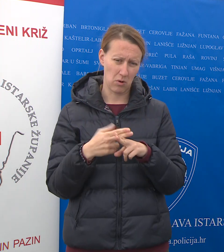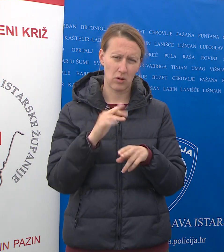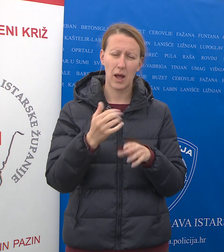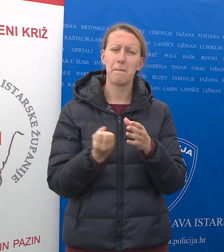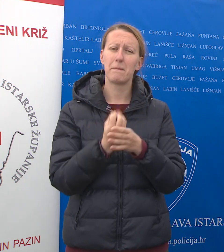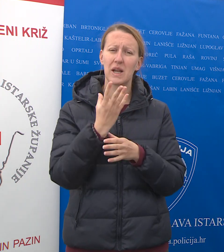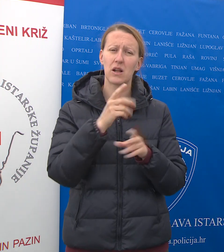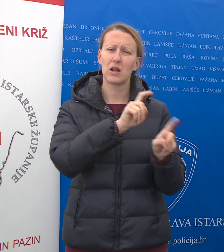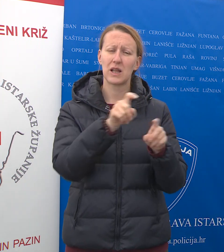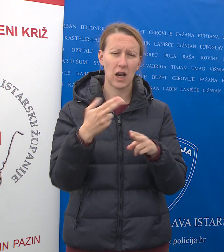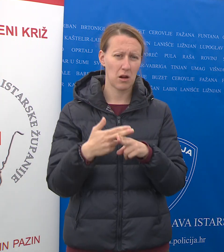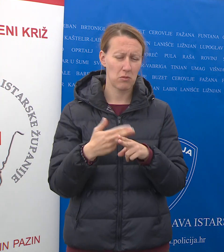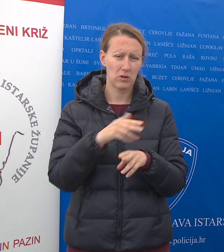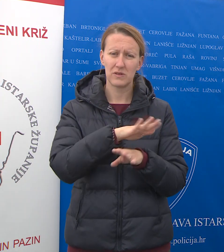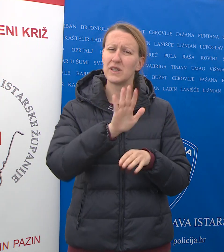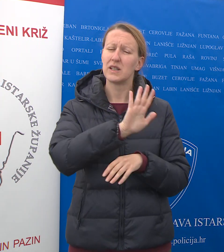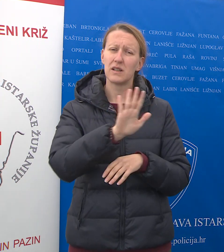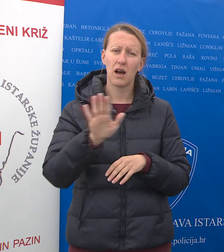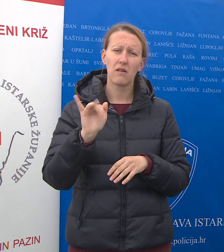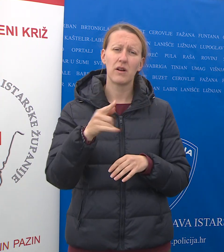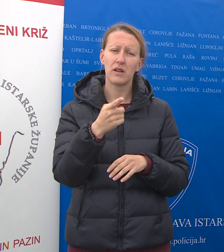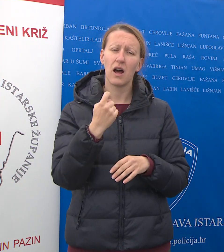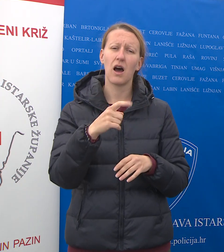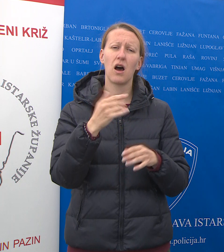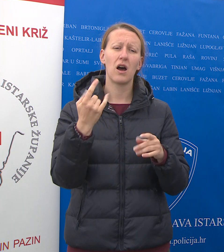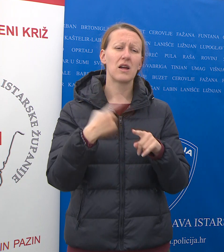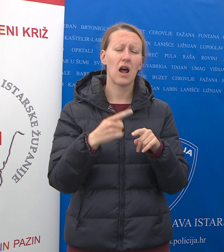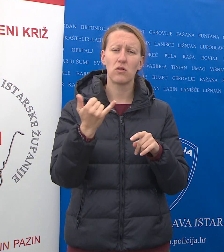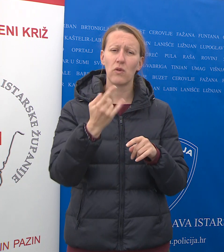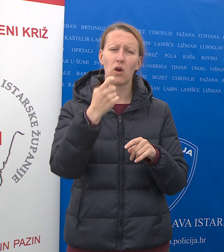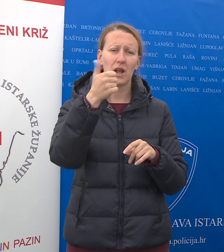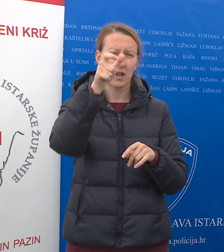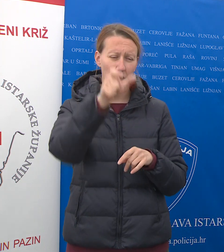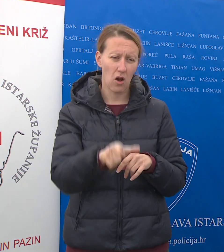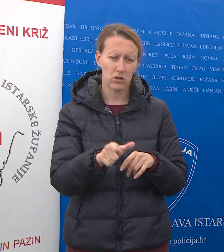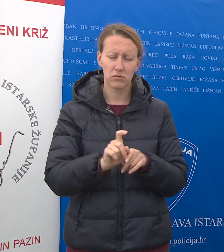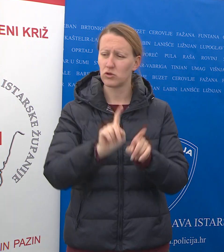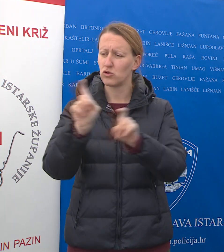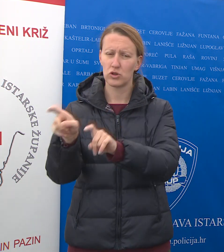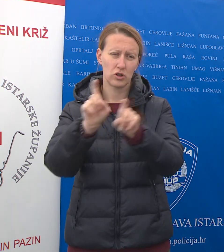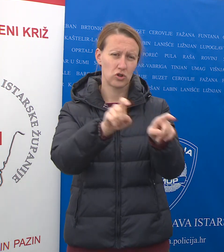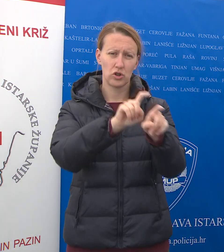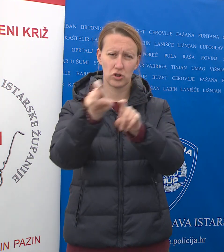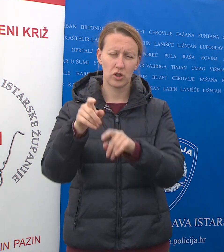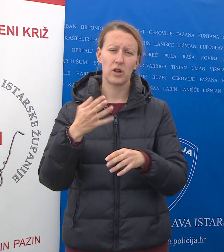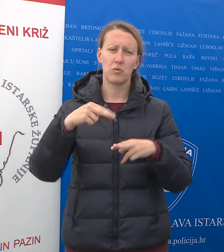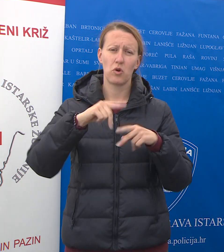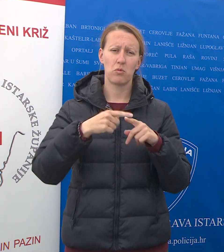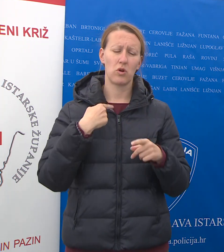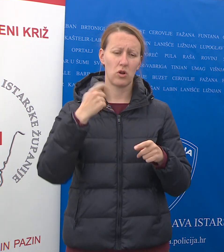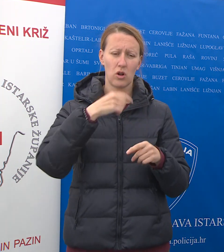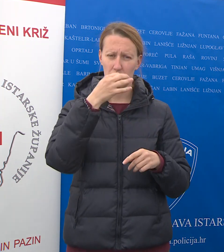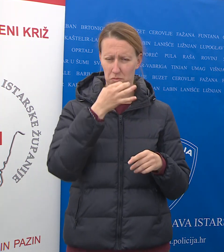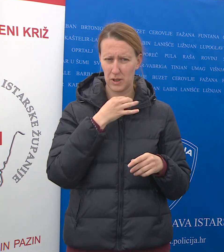je priroda zaraznih bolesti svih takva da uzročnik uvijek ide od jedne osobe do druge. Često meni dolaze